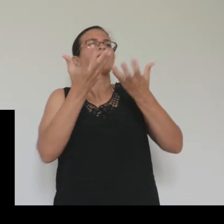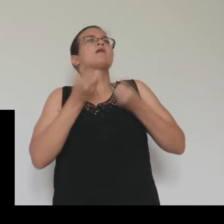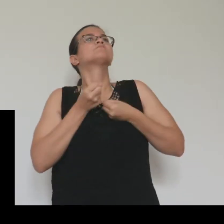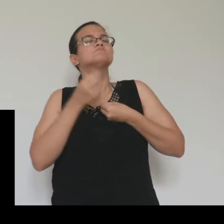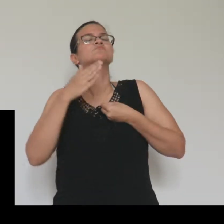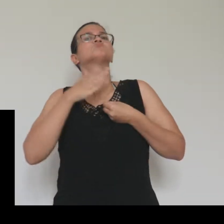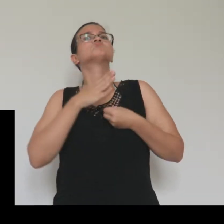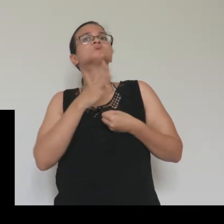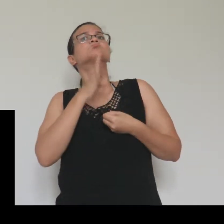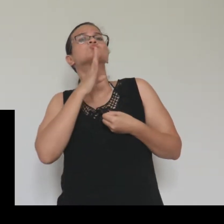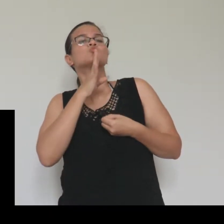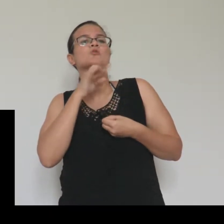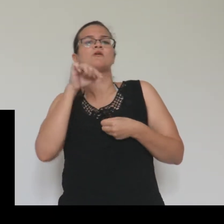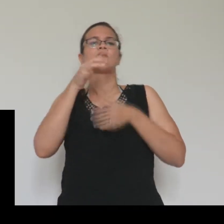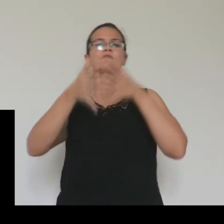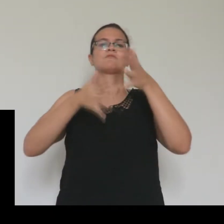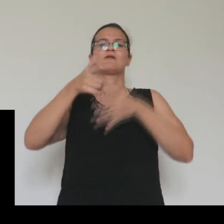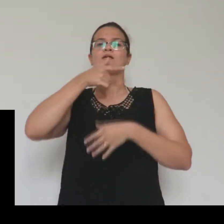da comunidade acadêmica.